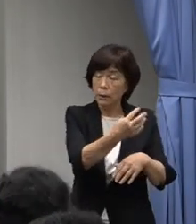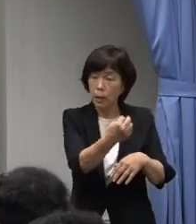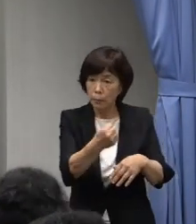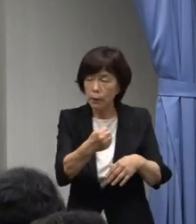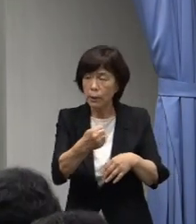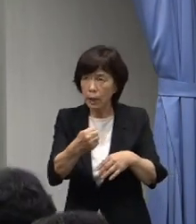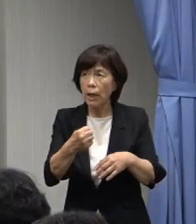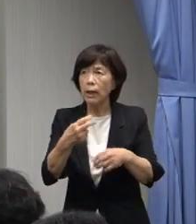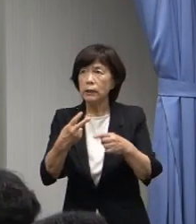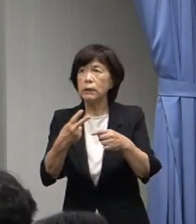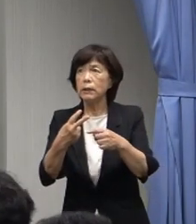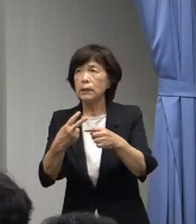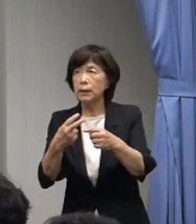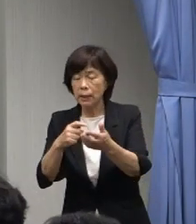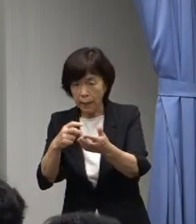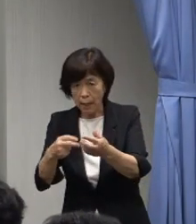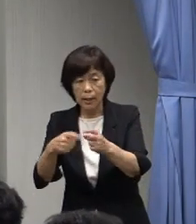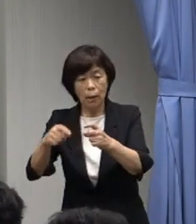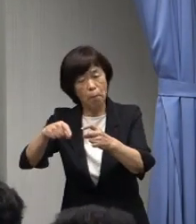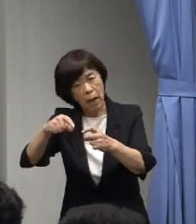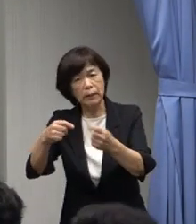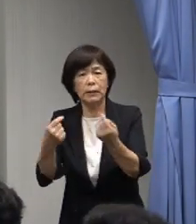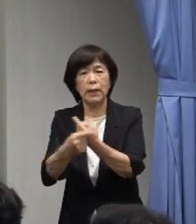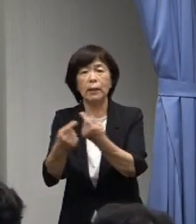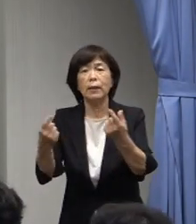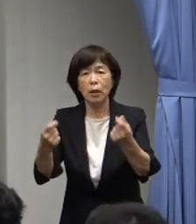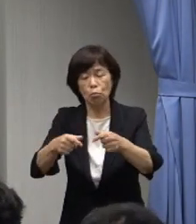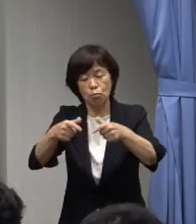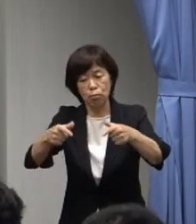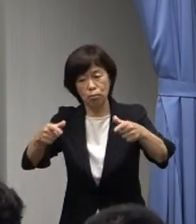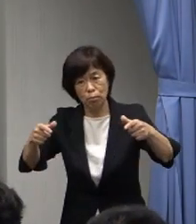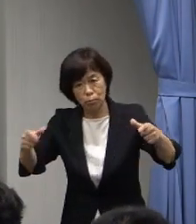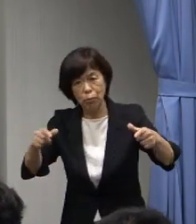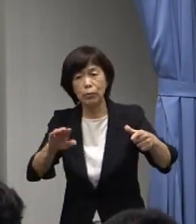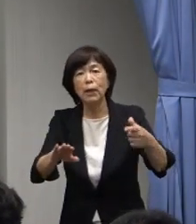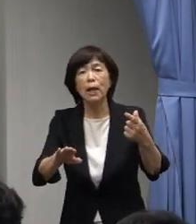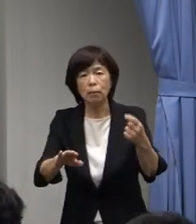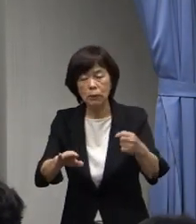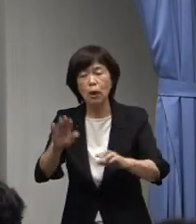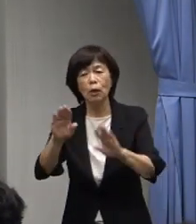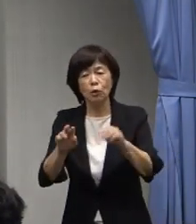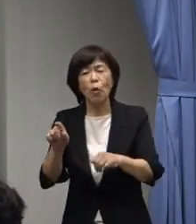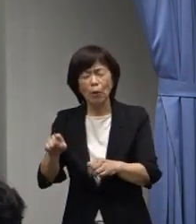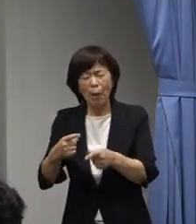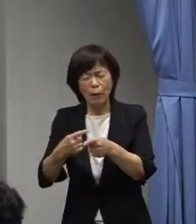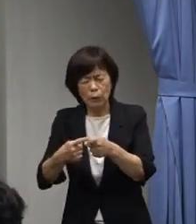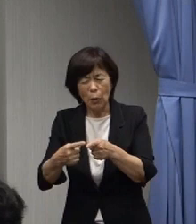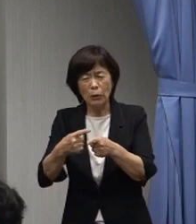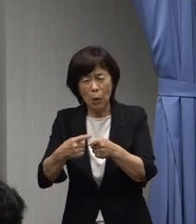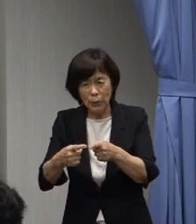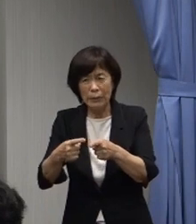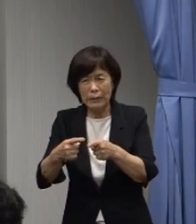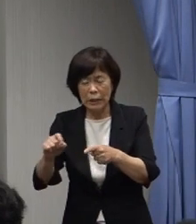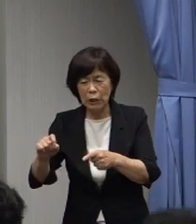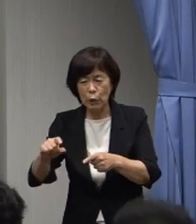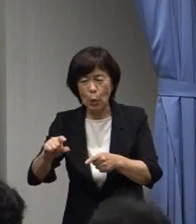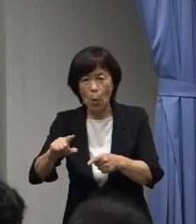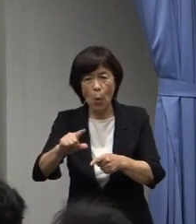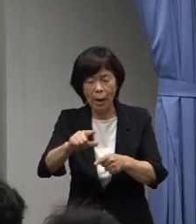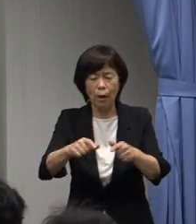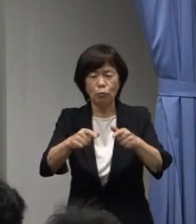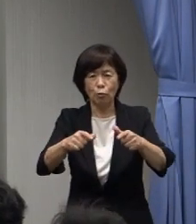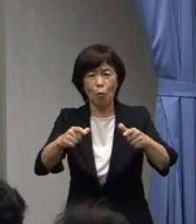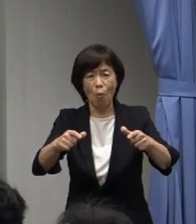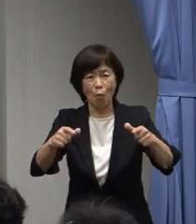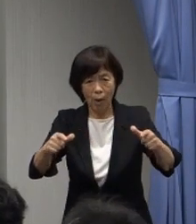っています。状況とすれば徐々にですけれども増加傾向になる